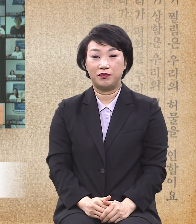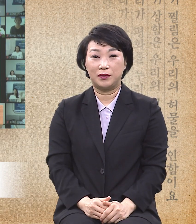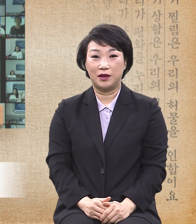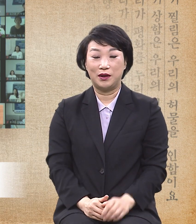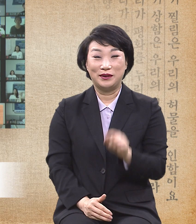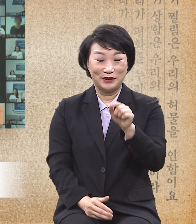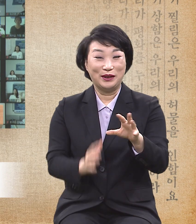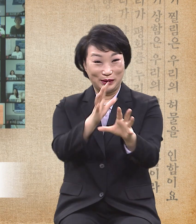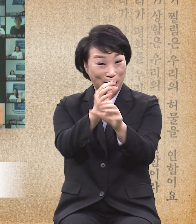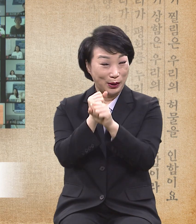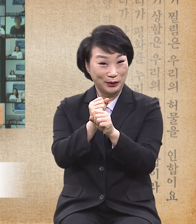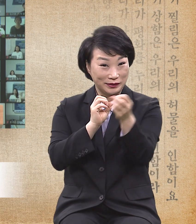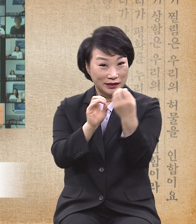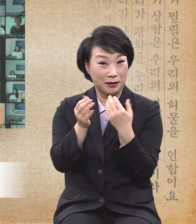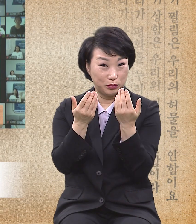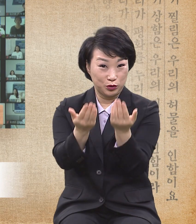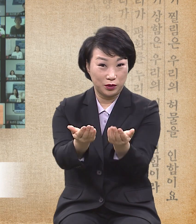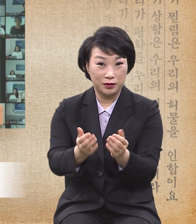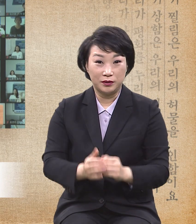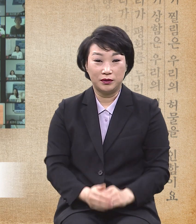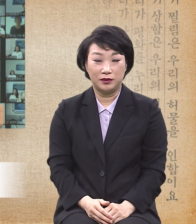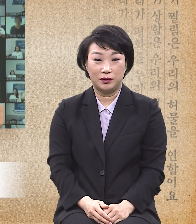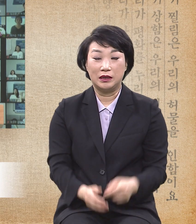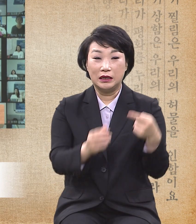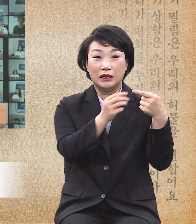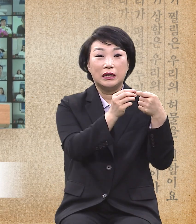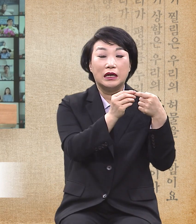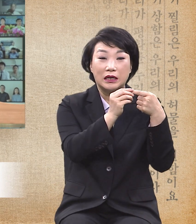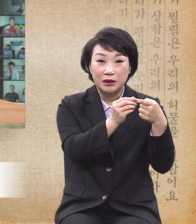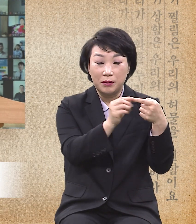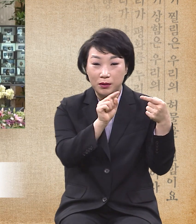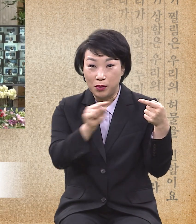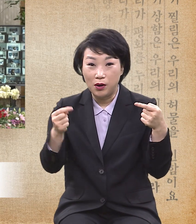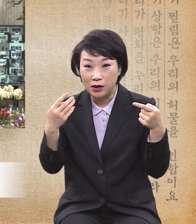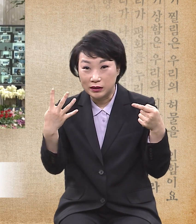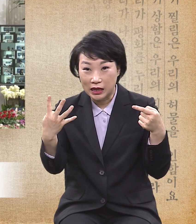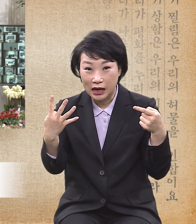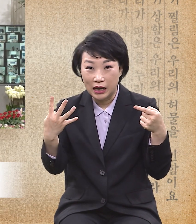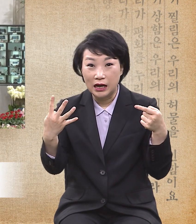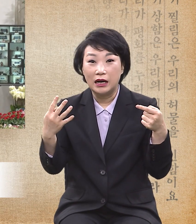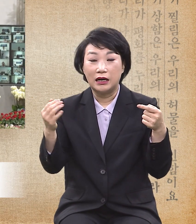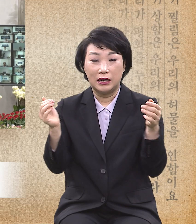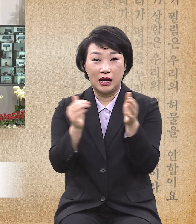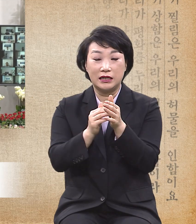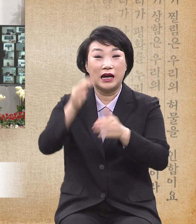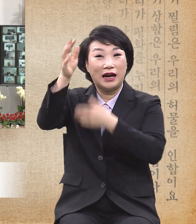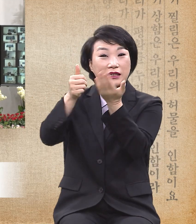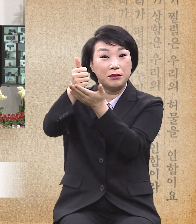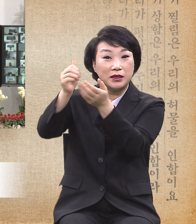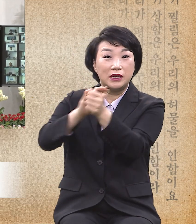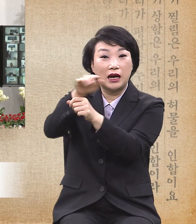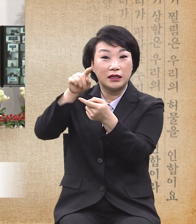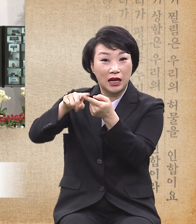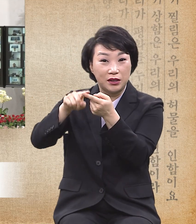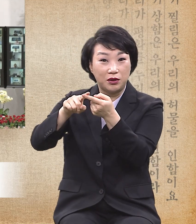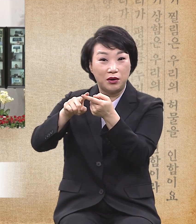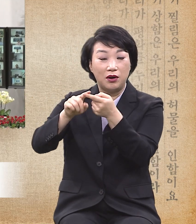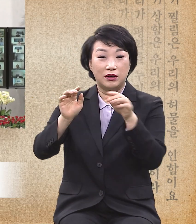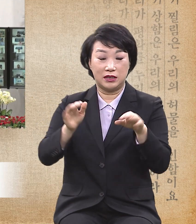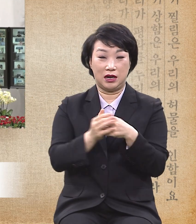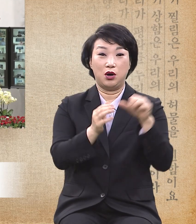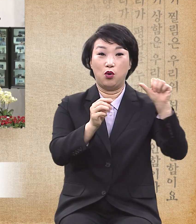아주 압축합니다. 1계명에서 4계명까지는 하나님을 사랑하는